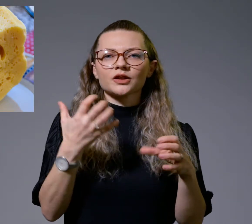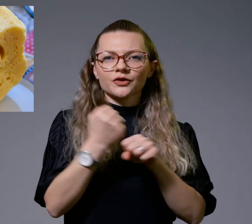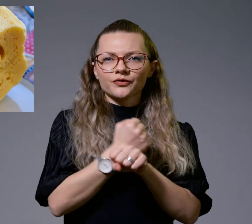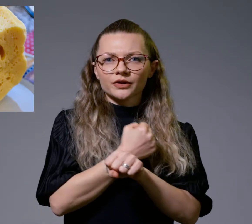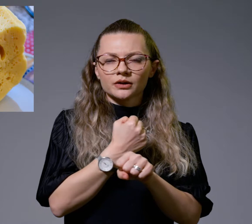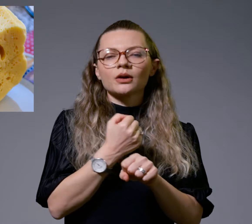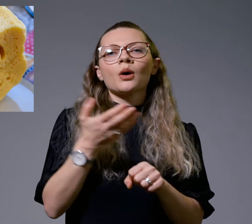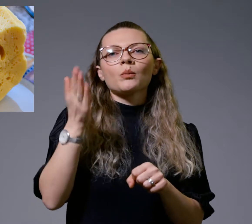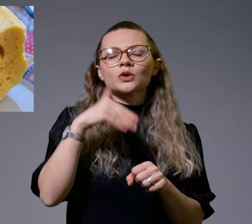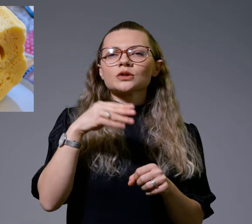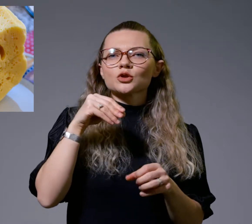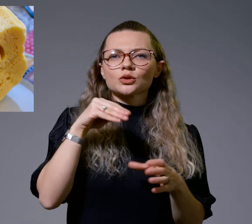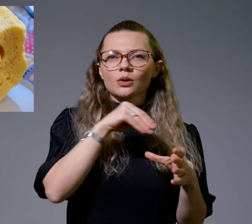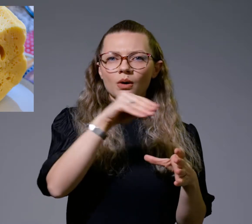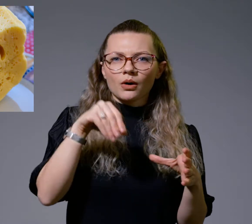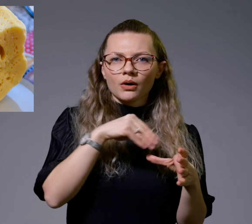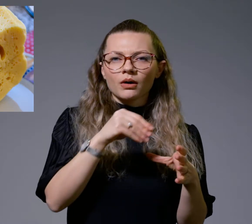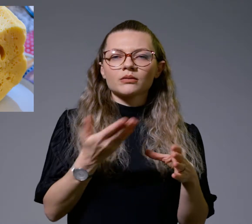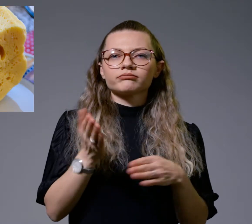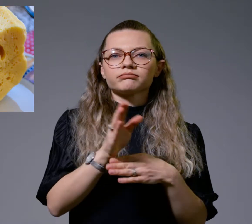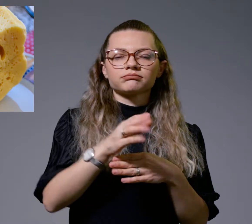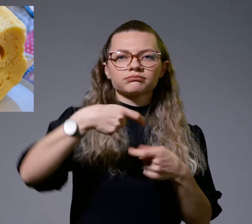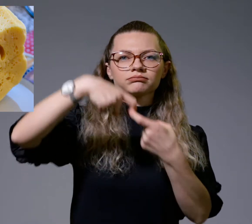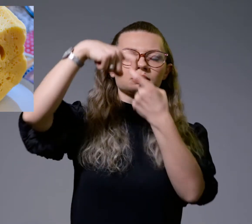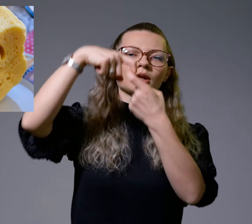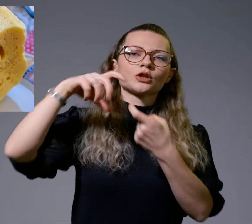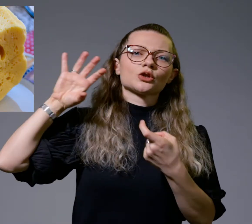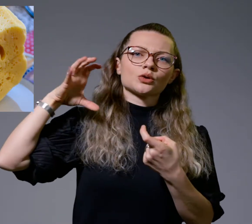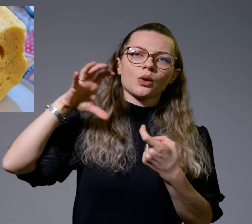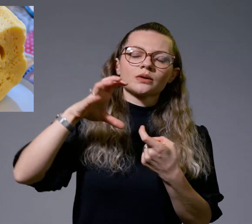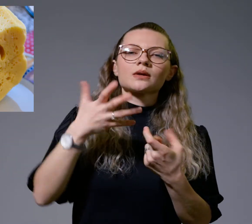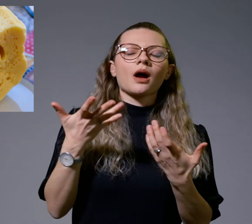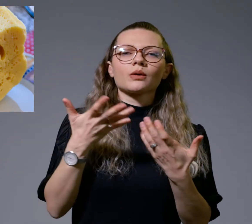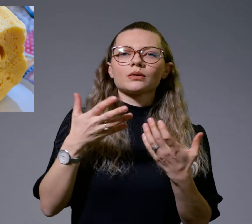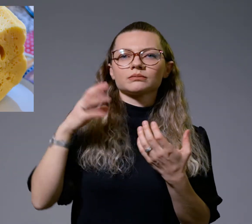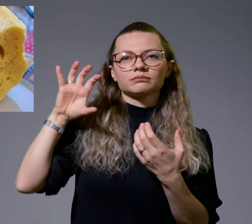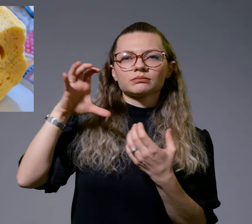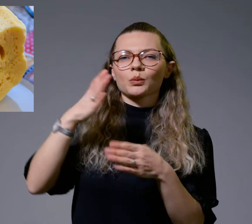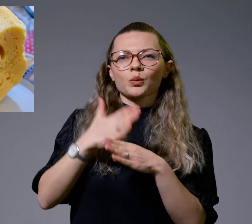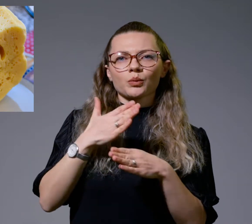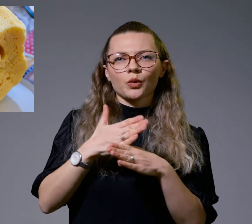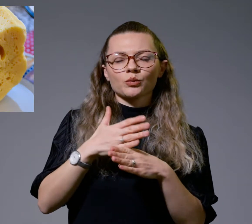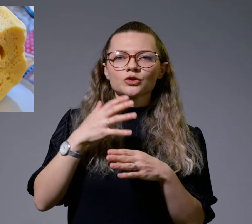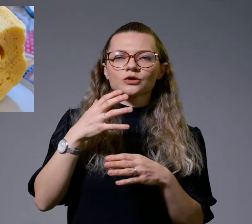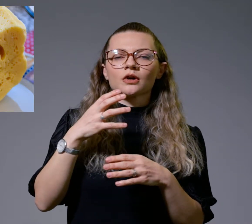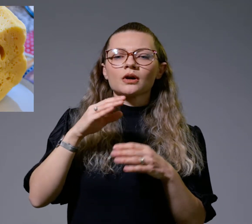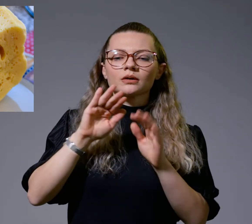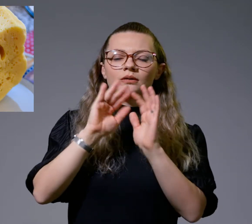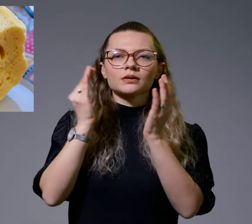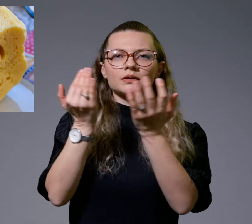се посолуваат и изложуваат на сонце, да зреат. Од сонцето, на површината на сирењето,